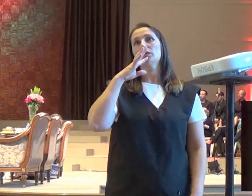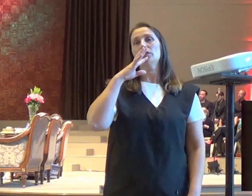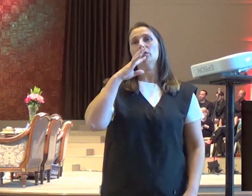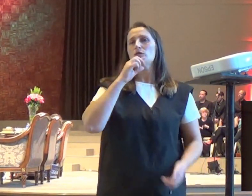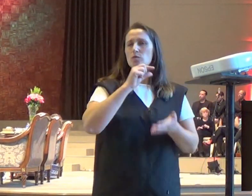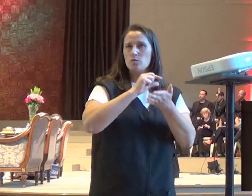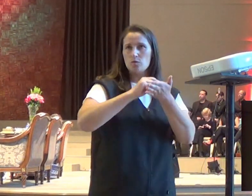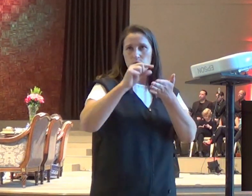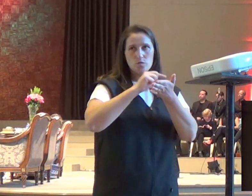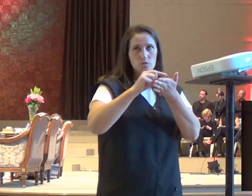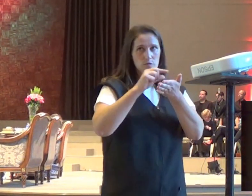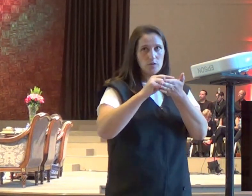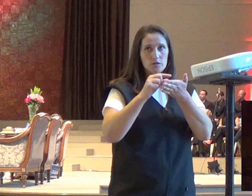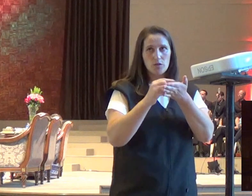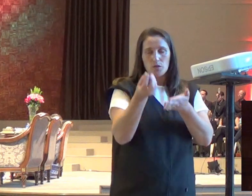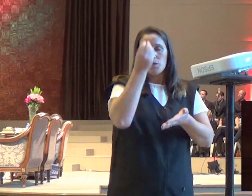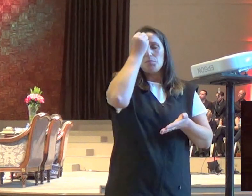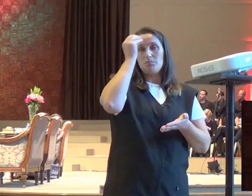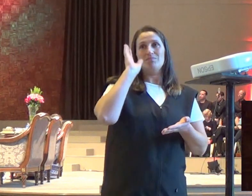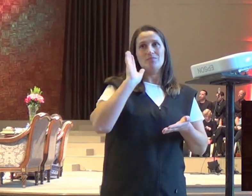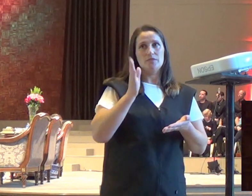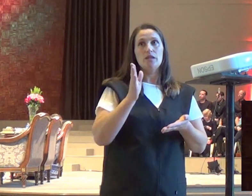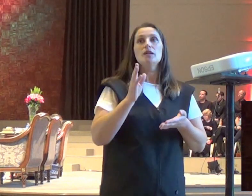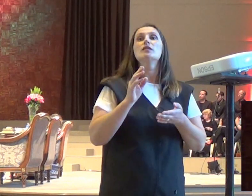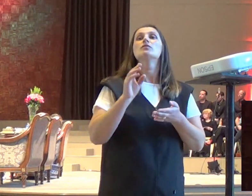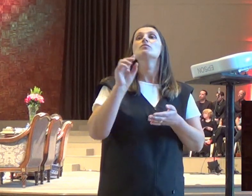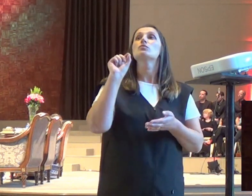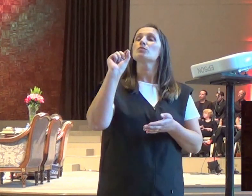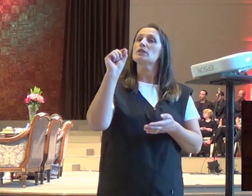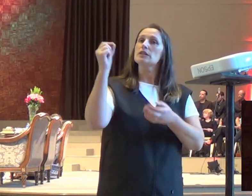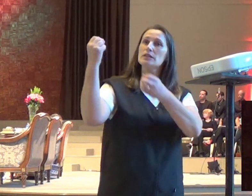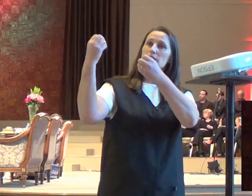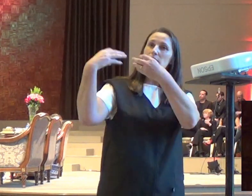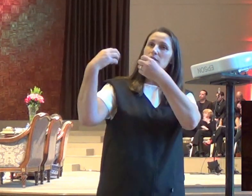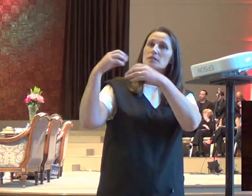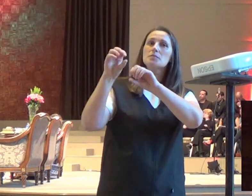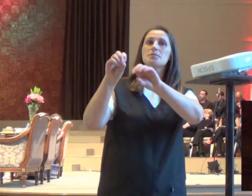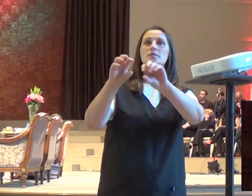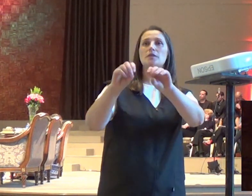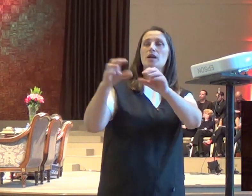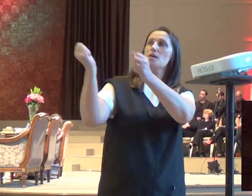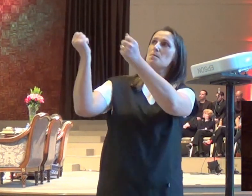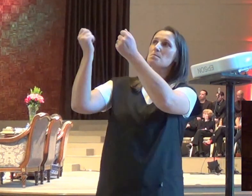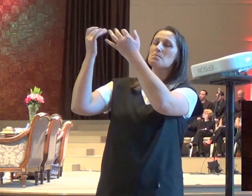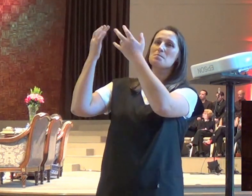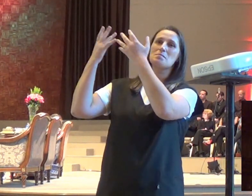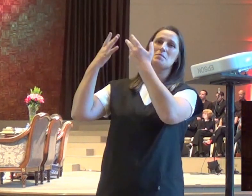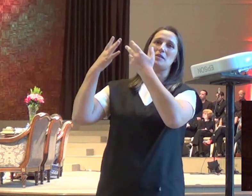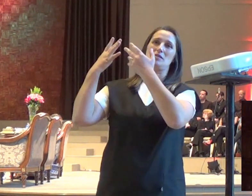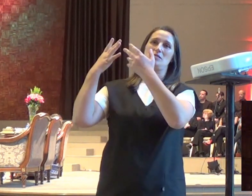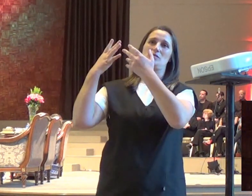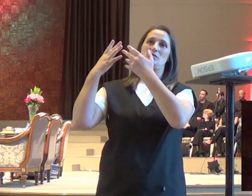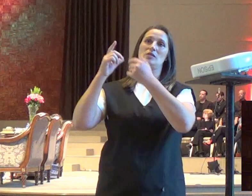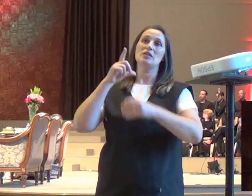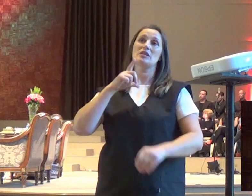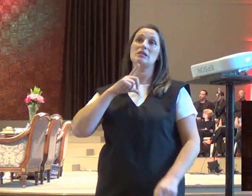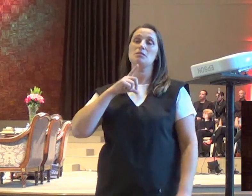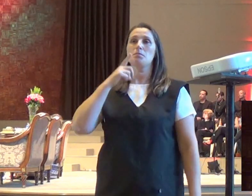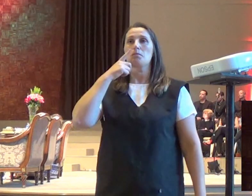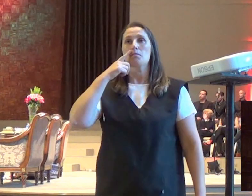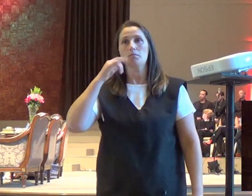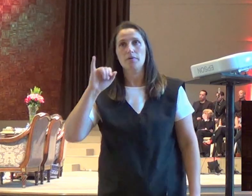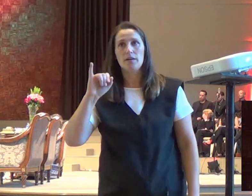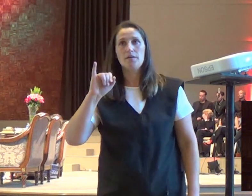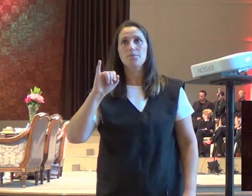o versículo de Cor, que vai nos ensinar a bênção de ser pai. Provérbios